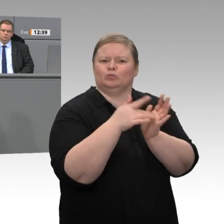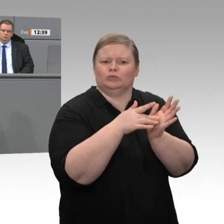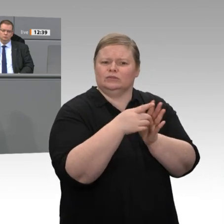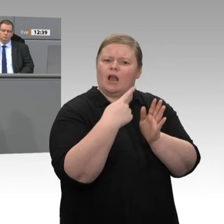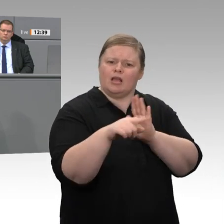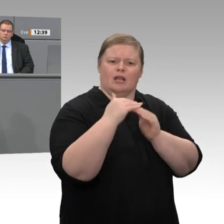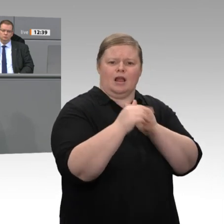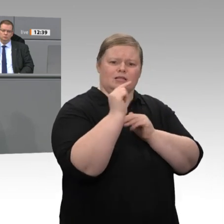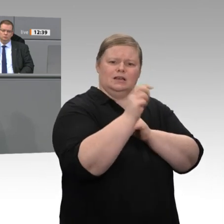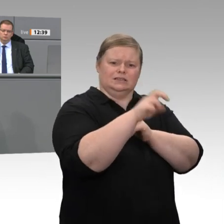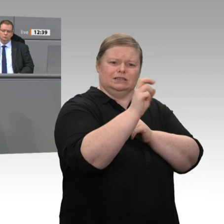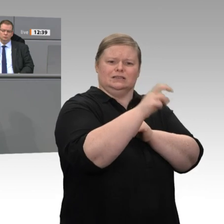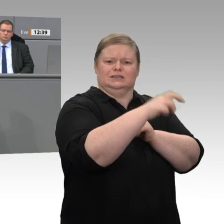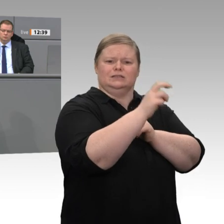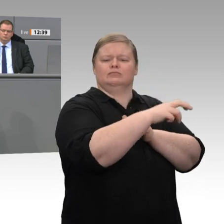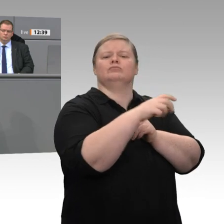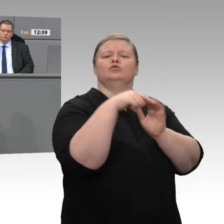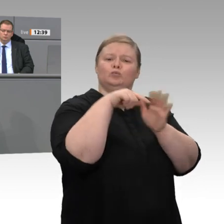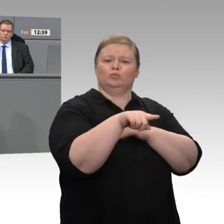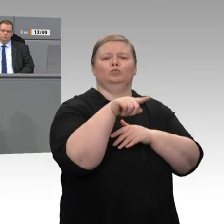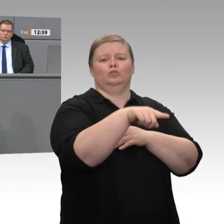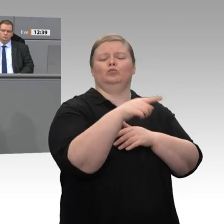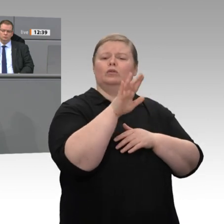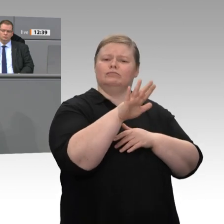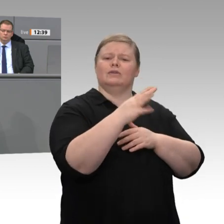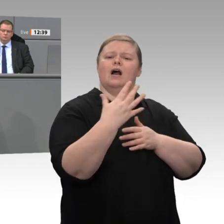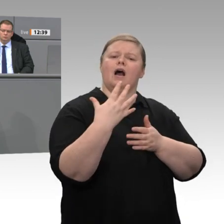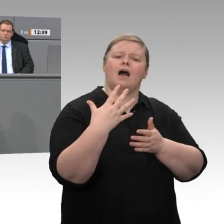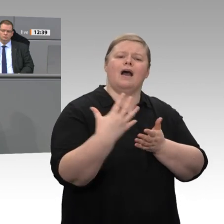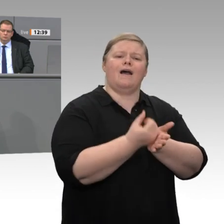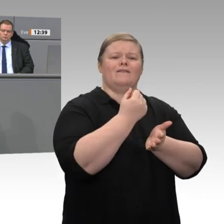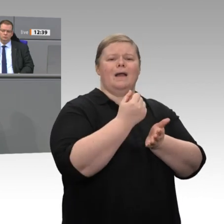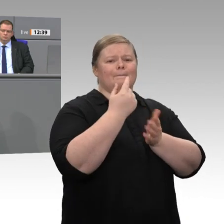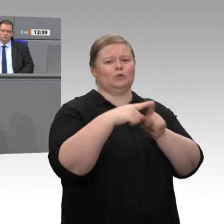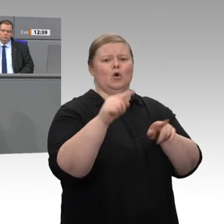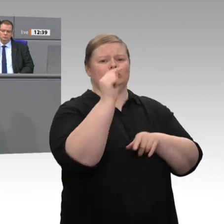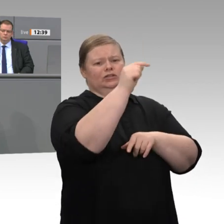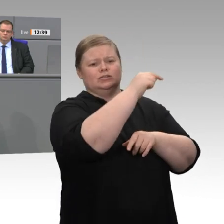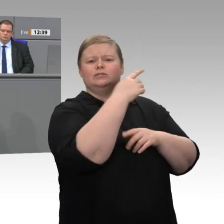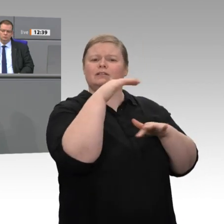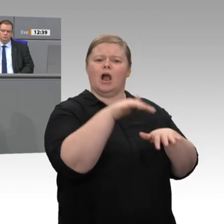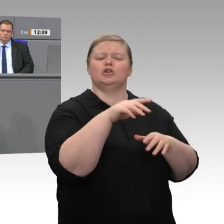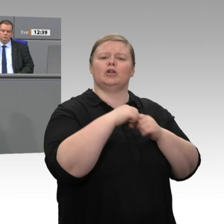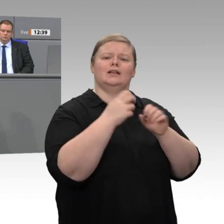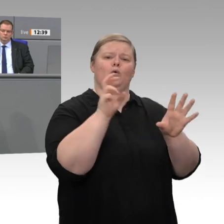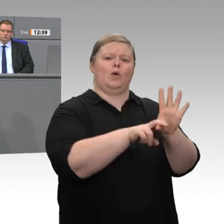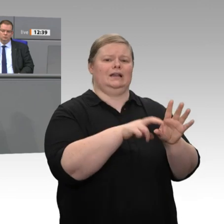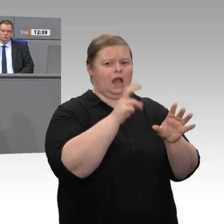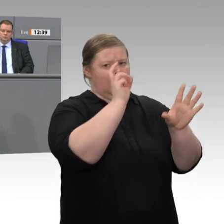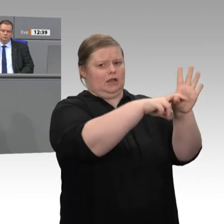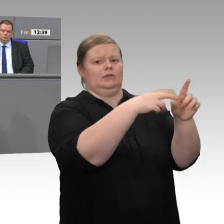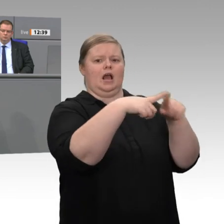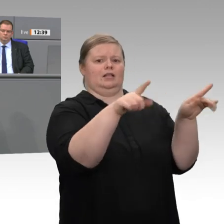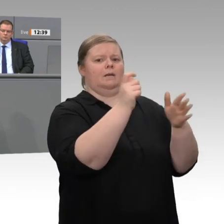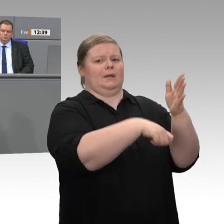Staatsangehörigkeit dort beispielsweise die Staatsangehörigkeit, die Deutsche, dann verloren. So, das hat Ihnen schwer gemacht und macht es